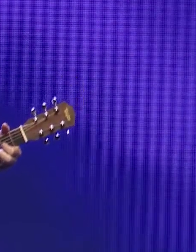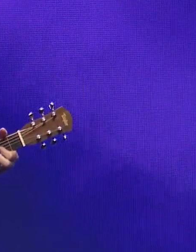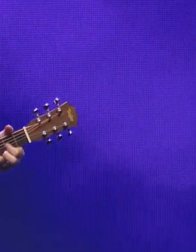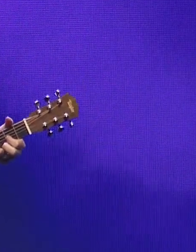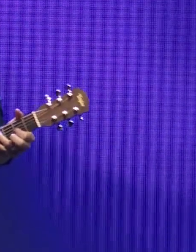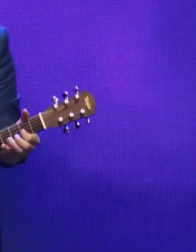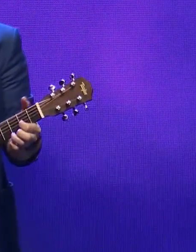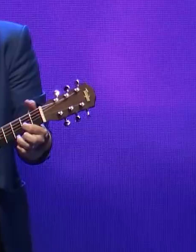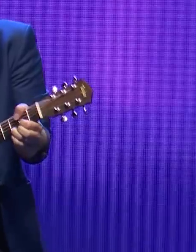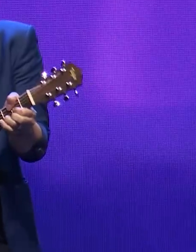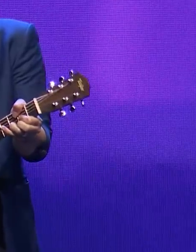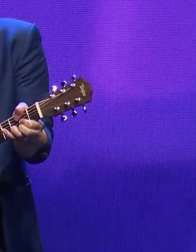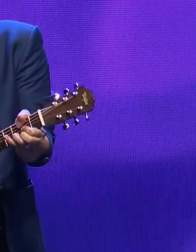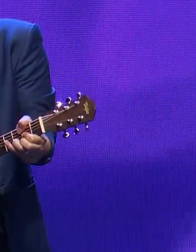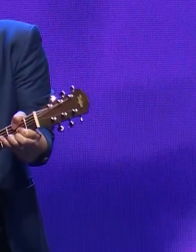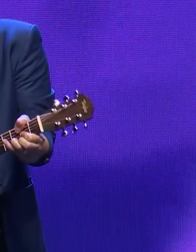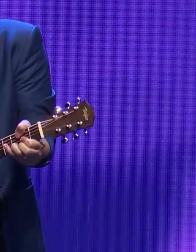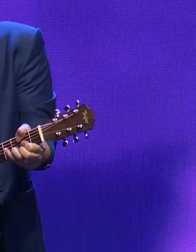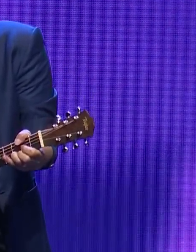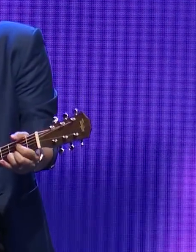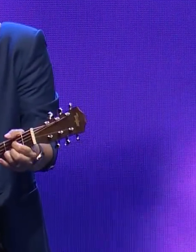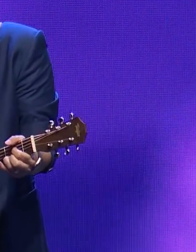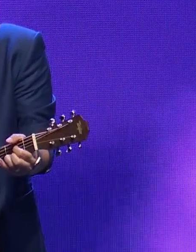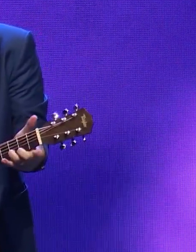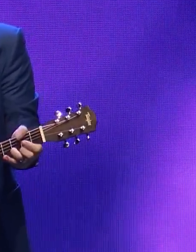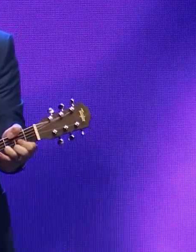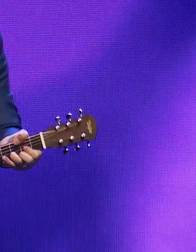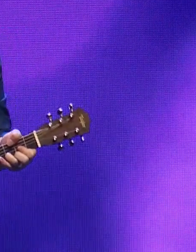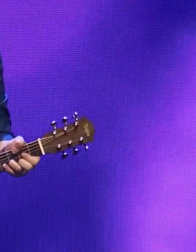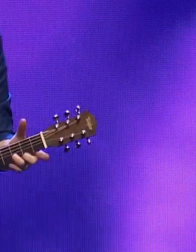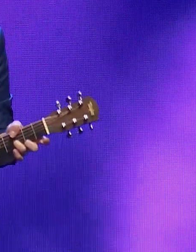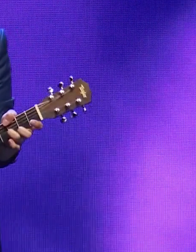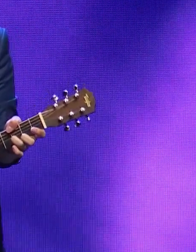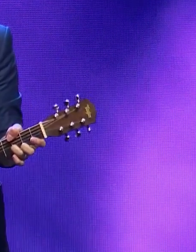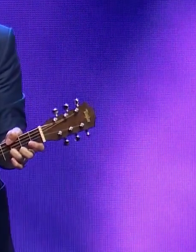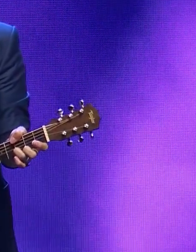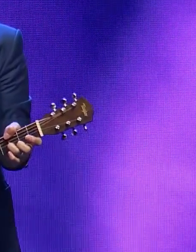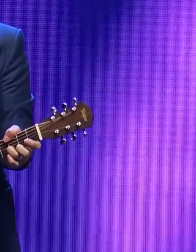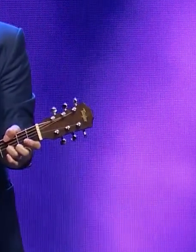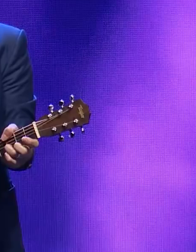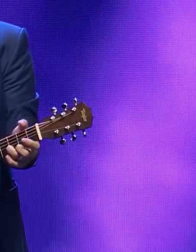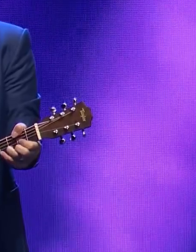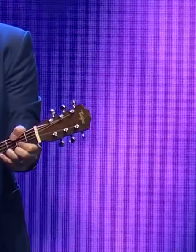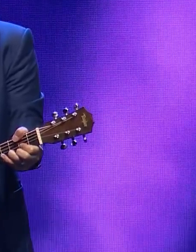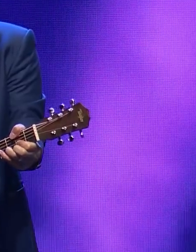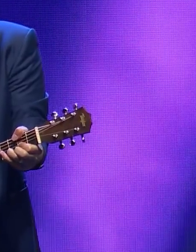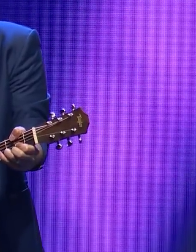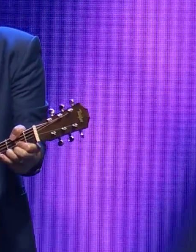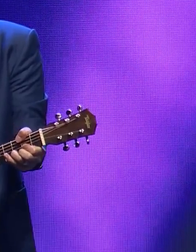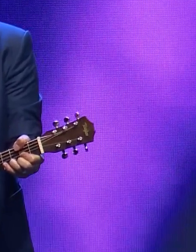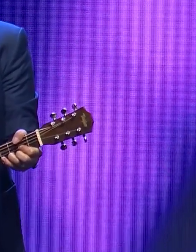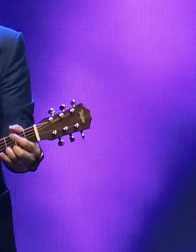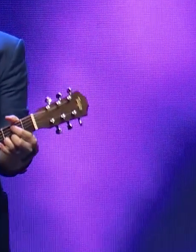mengalir dari tempat yang tertinggi. Bapa kekal